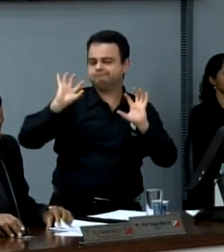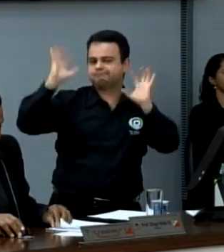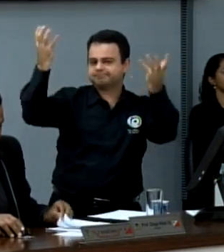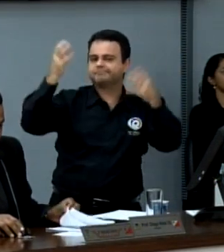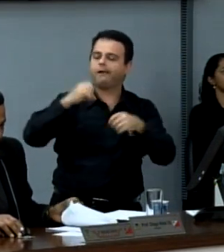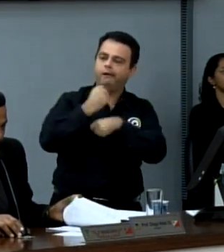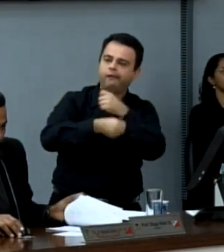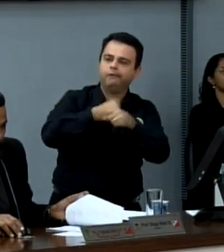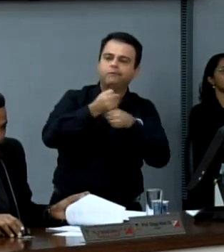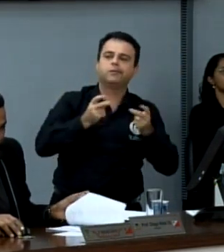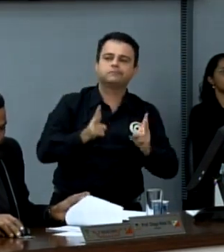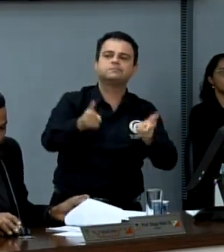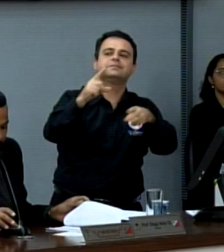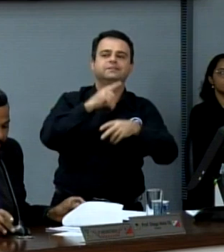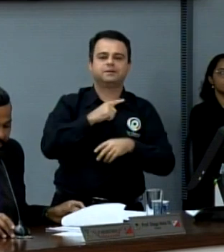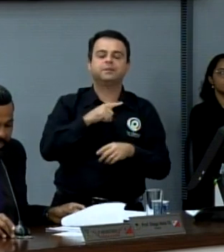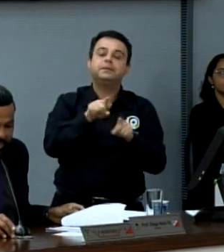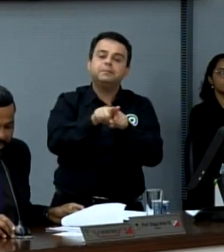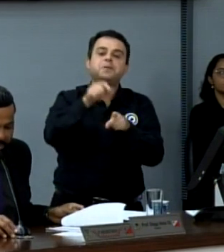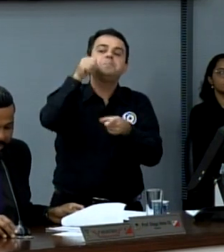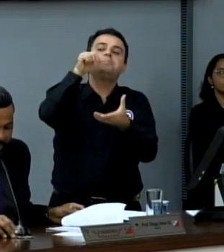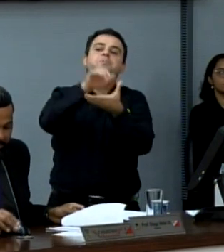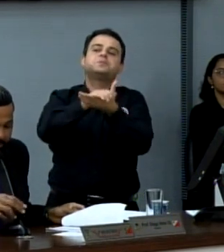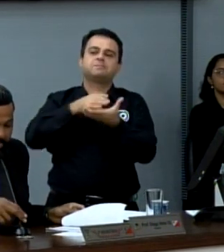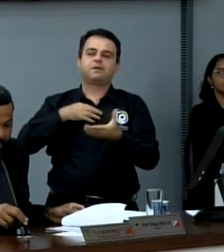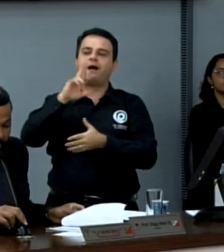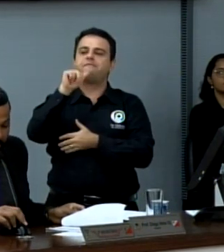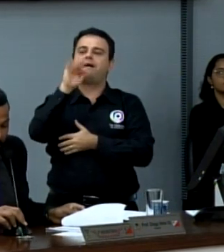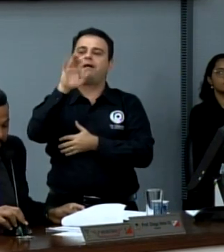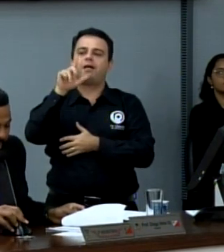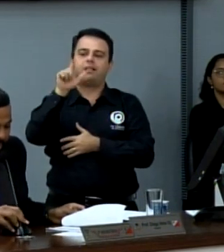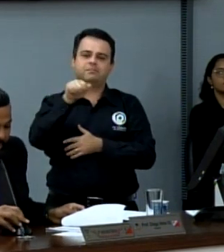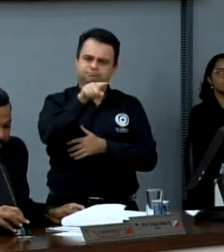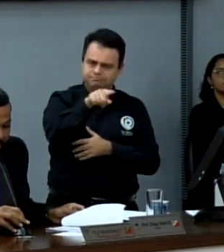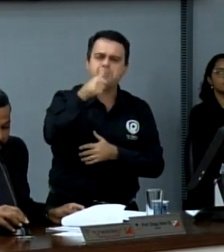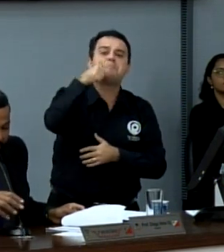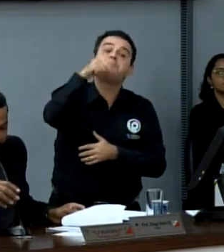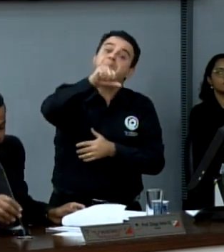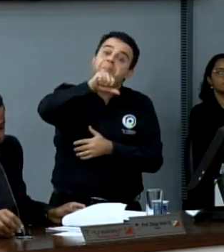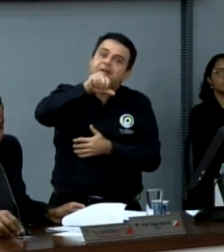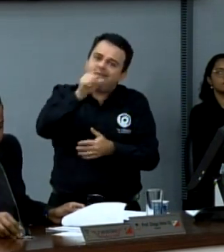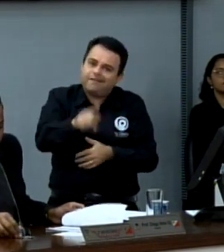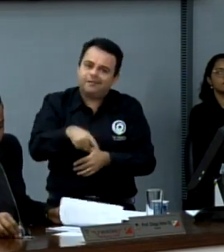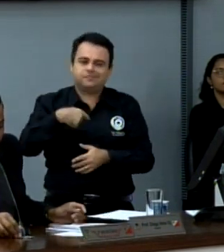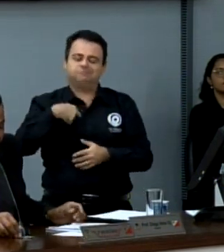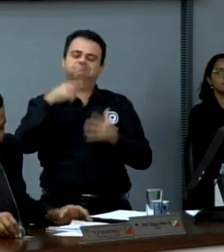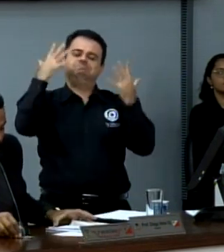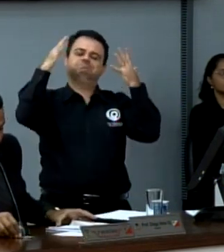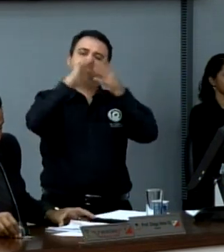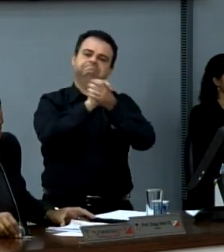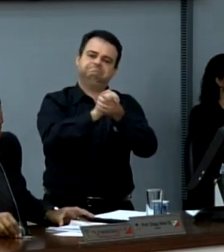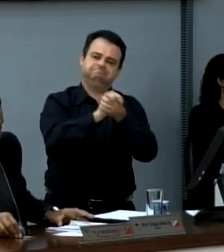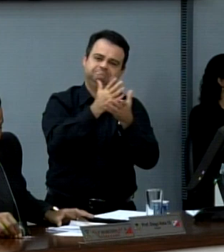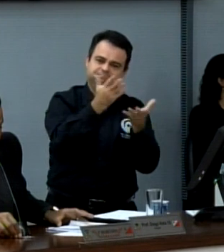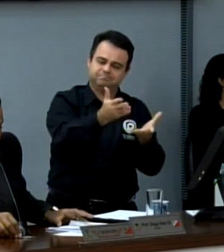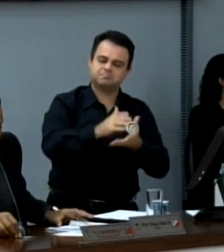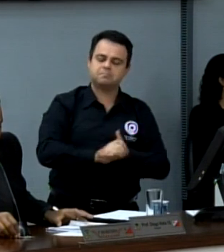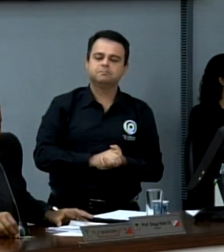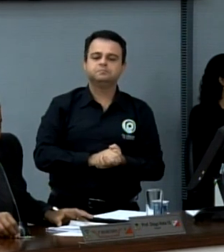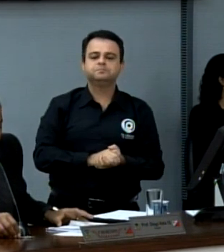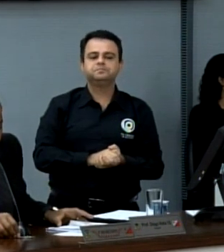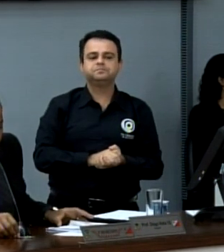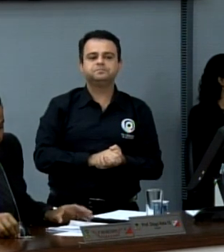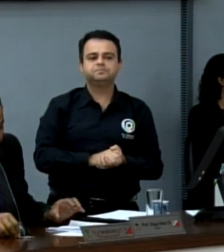especialmente Feliz Dia das Mães para minha esposa Rafaela também gostaria também de agradecer por conta que